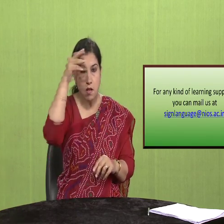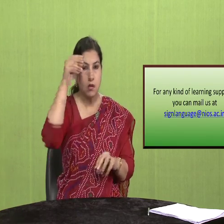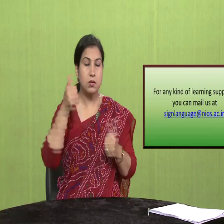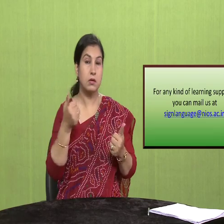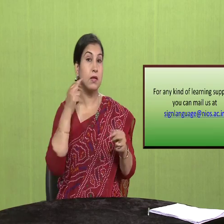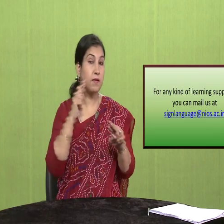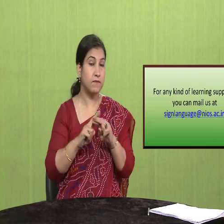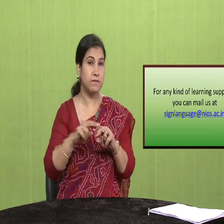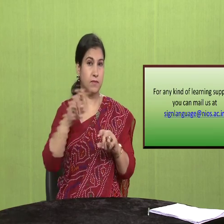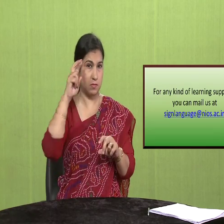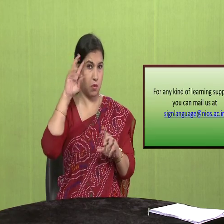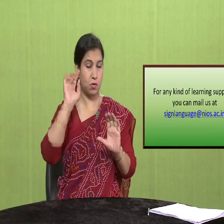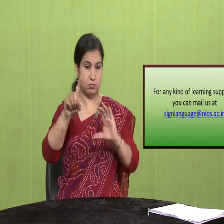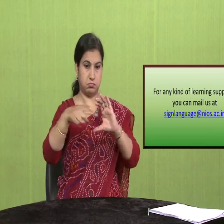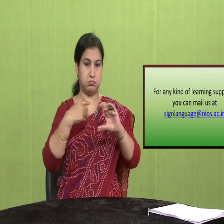email address is